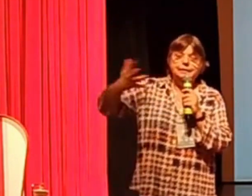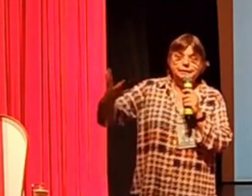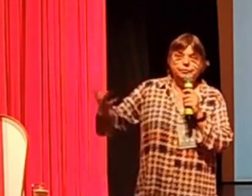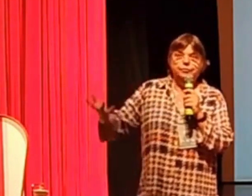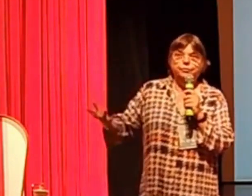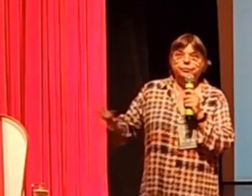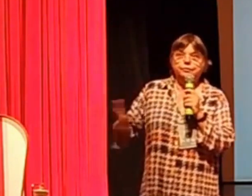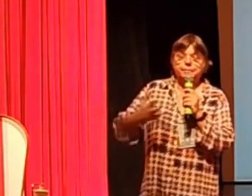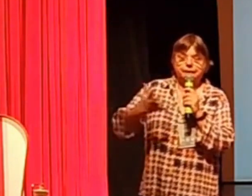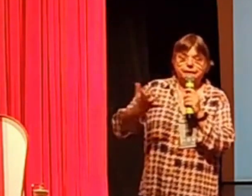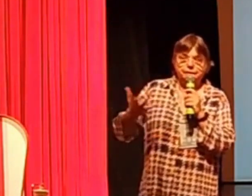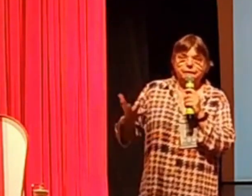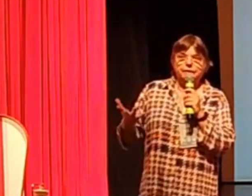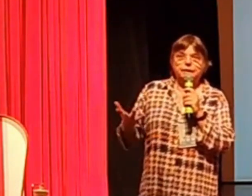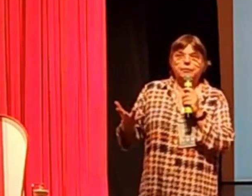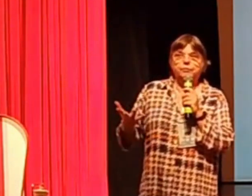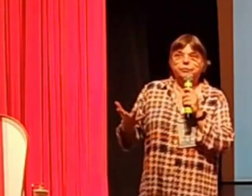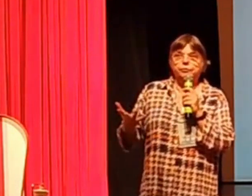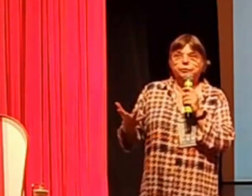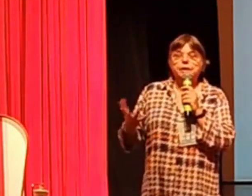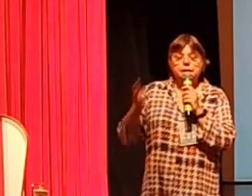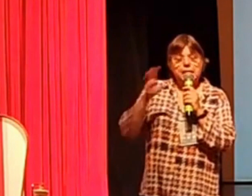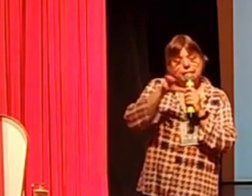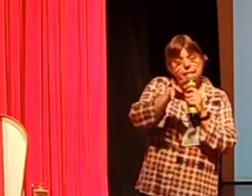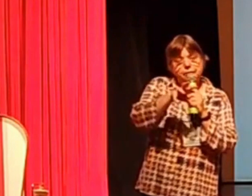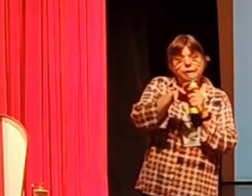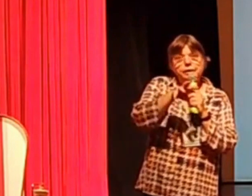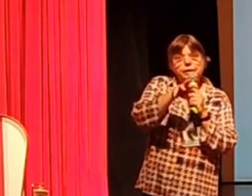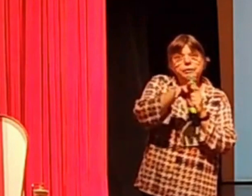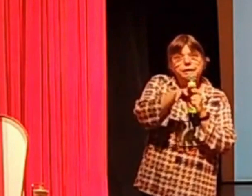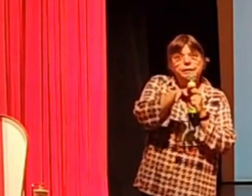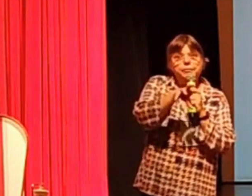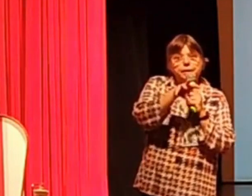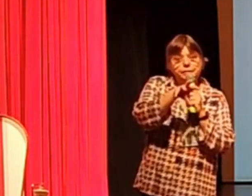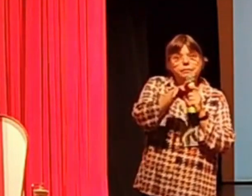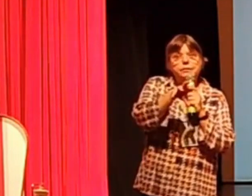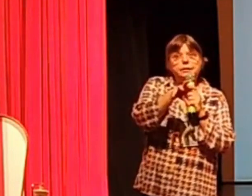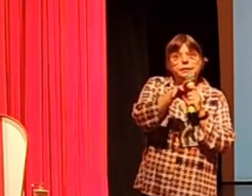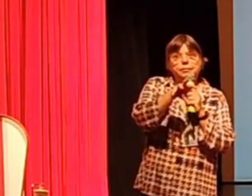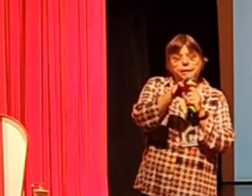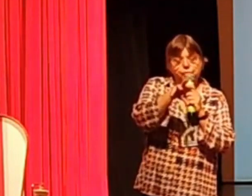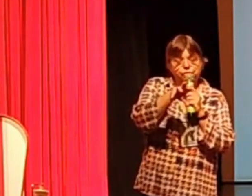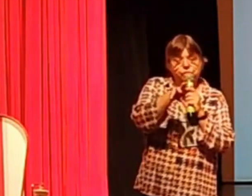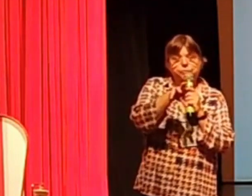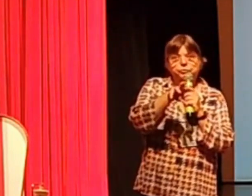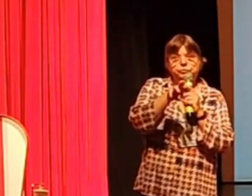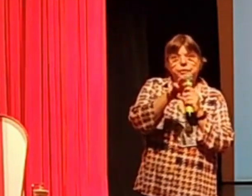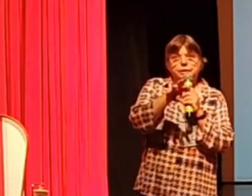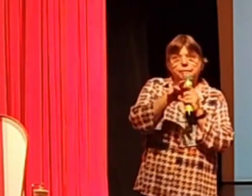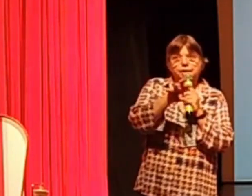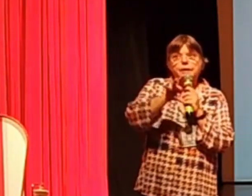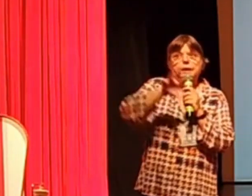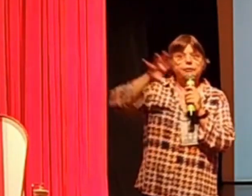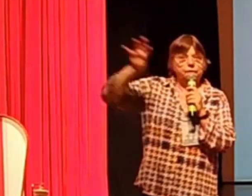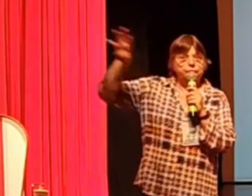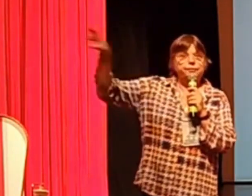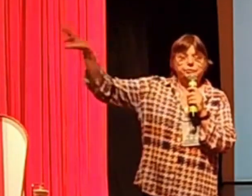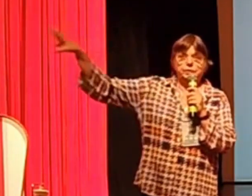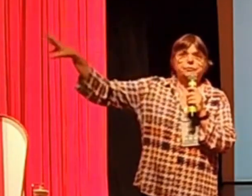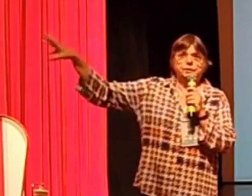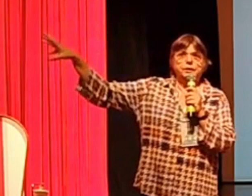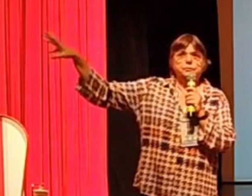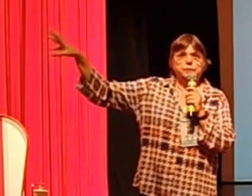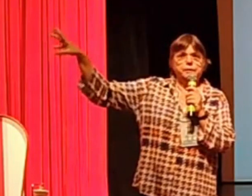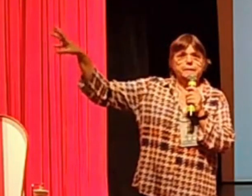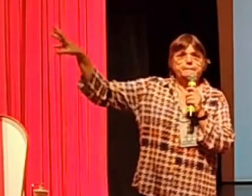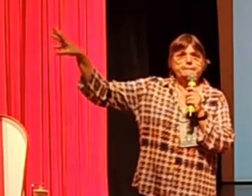está lidando, está aprendendo a lidar com o mundo. E aquilo ali, o tratamento, esse tratamento, o tipo de tratamento, vai